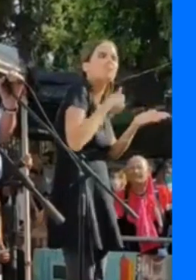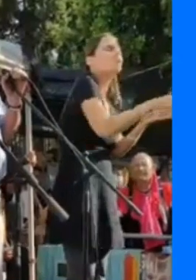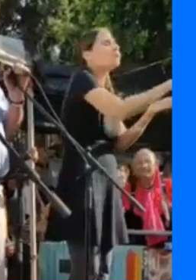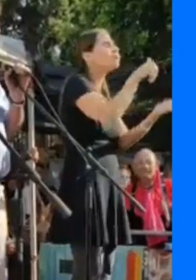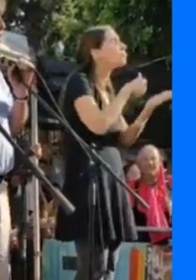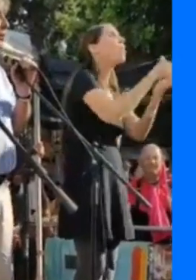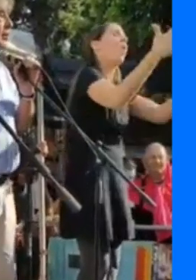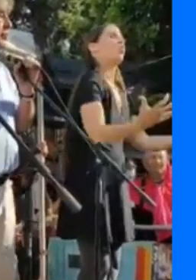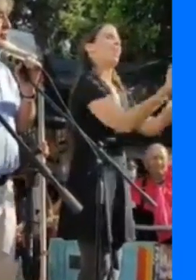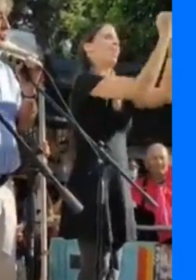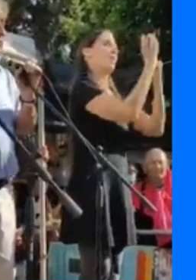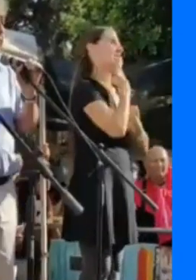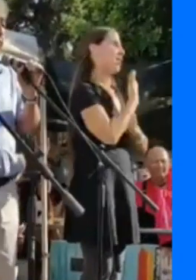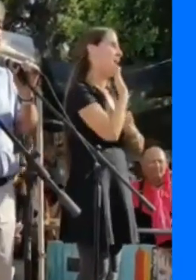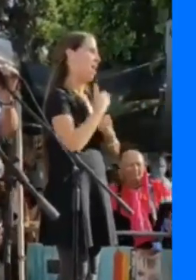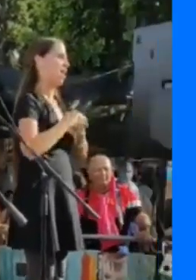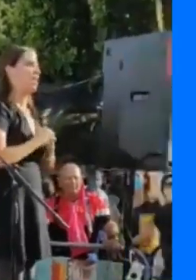את ישראל.